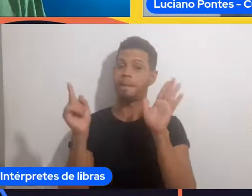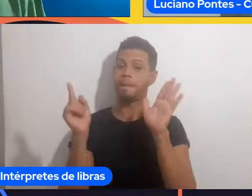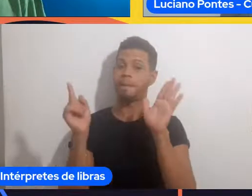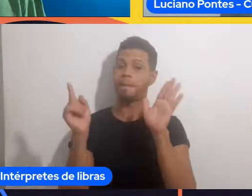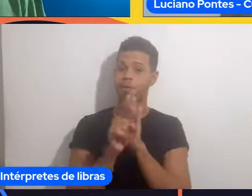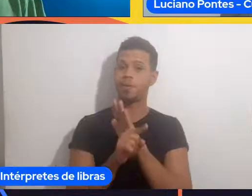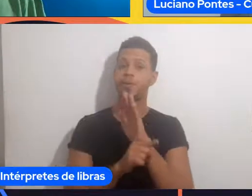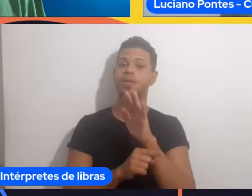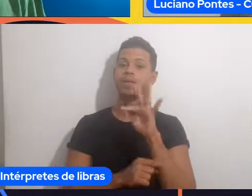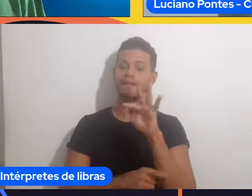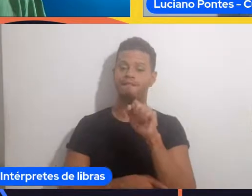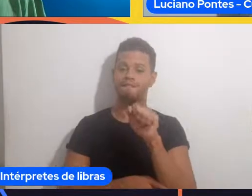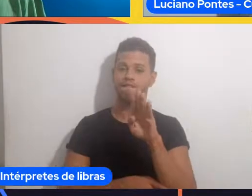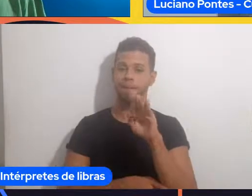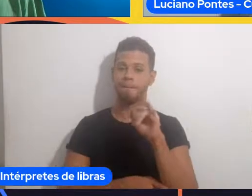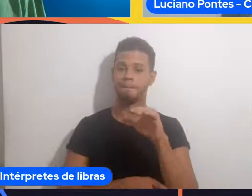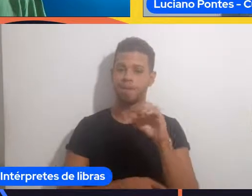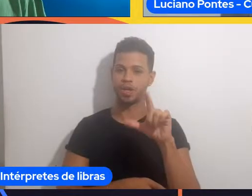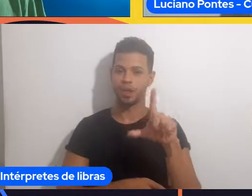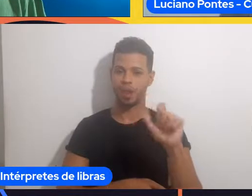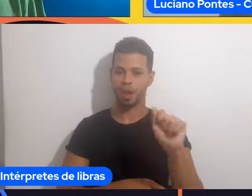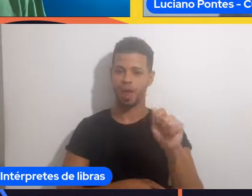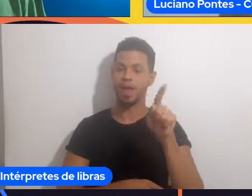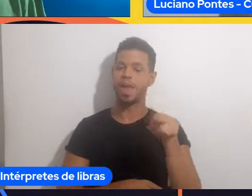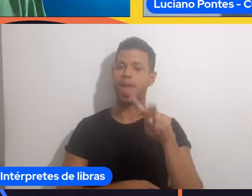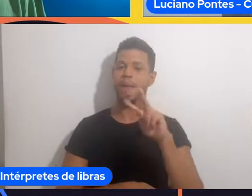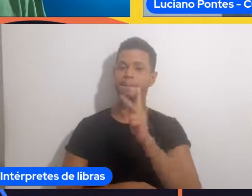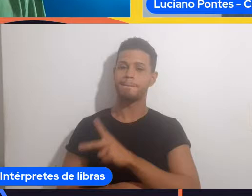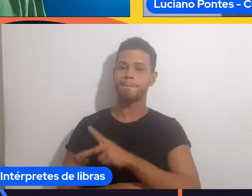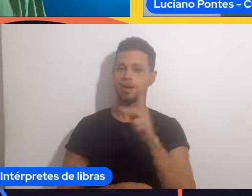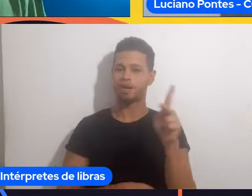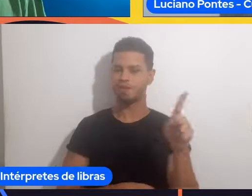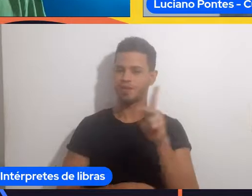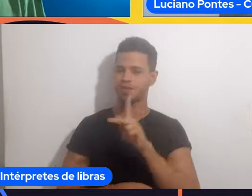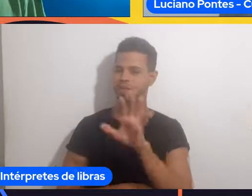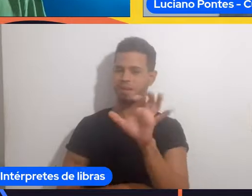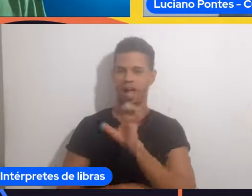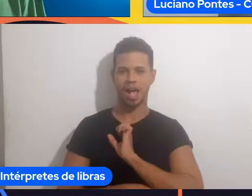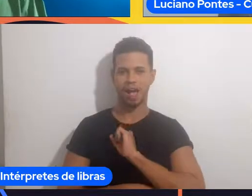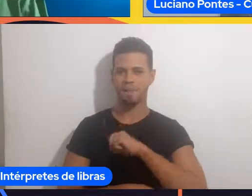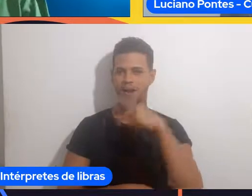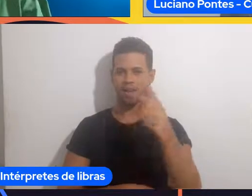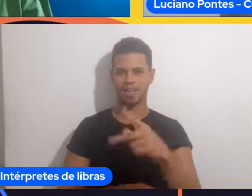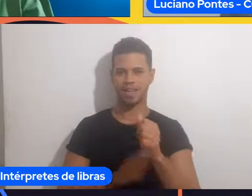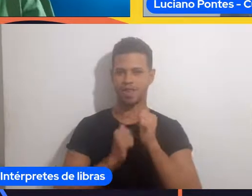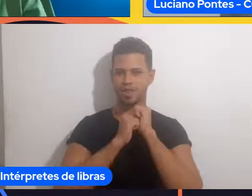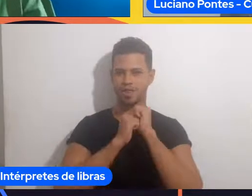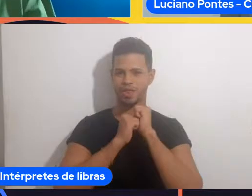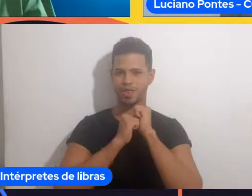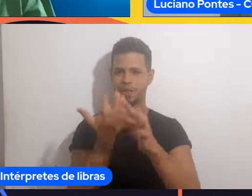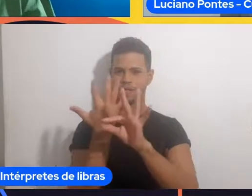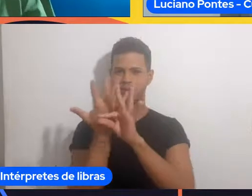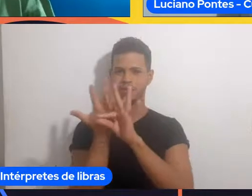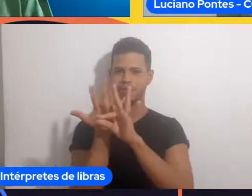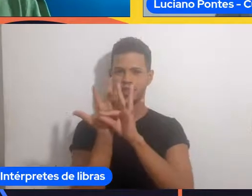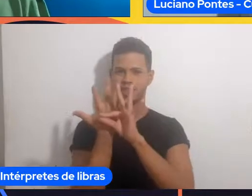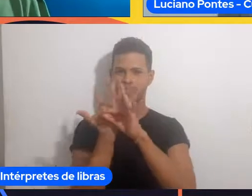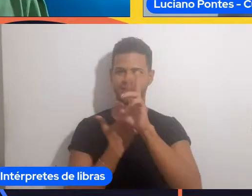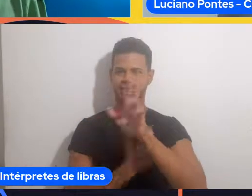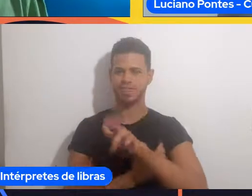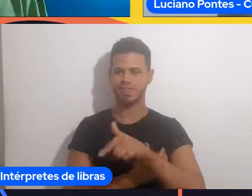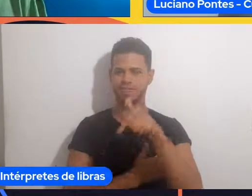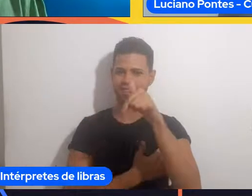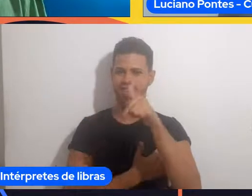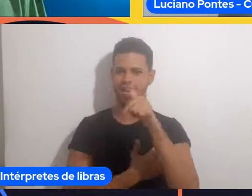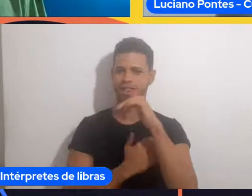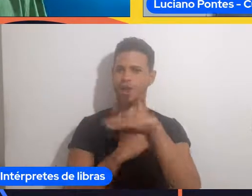Siqueira, que é uma professora bem querida aqui do... Está acompanhando o Pintando Certo como um todo, e ela também está inserida